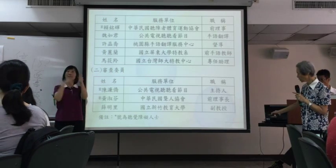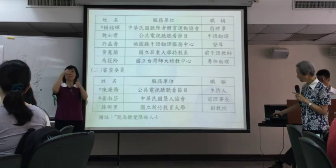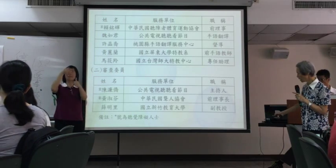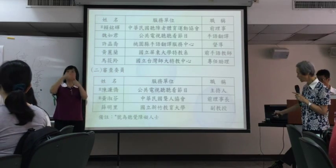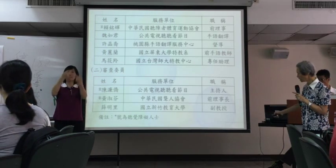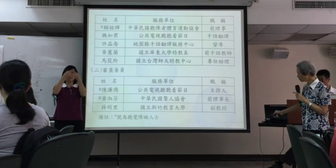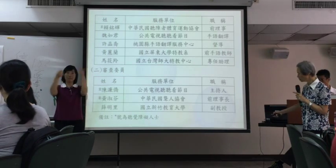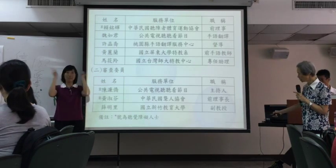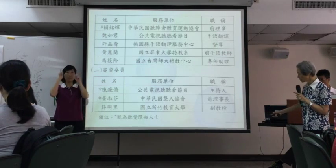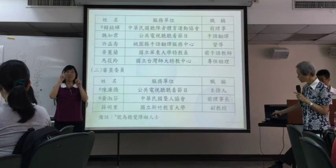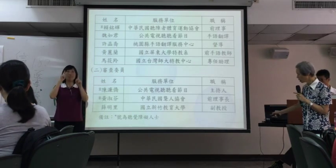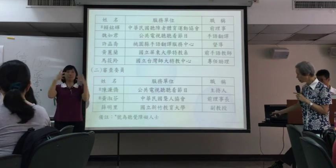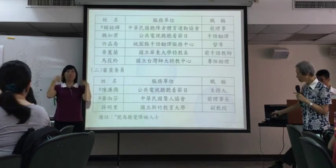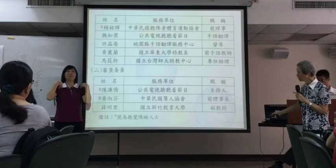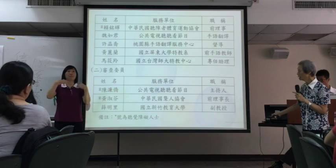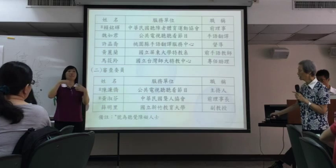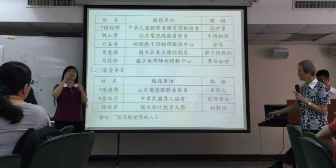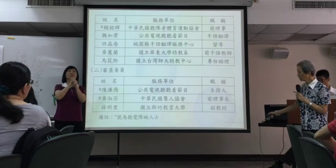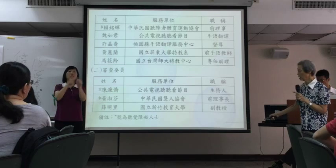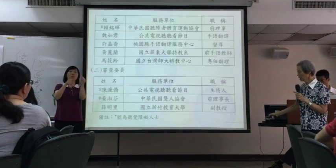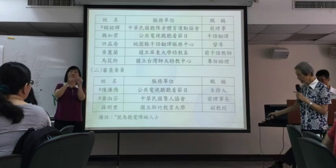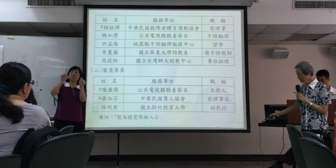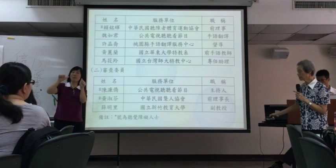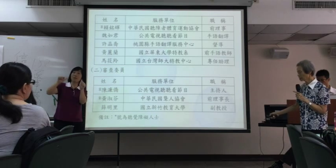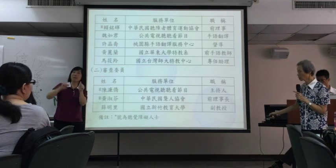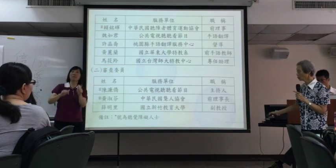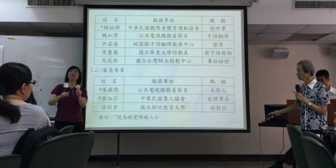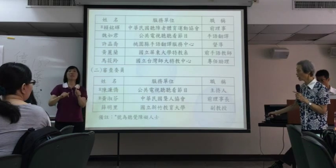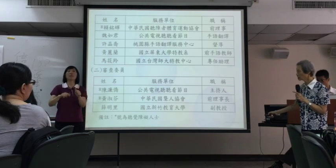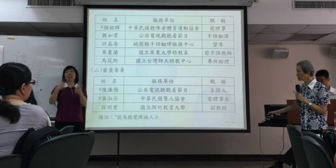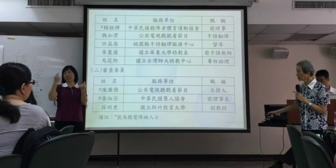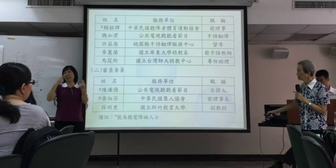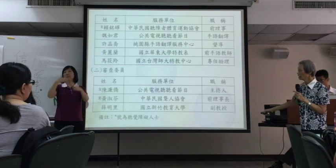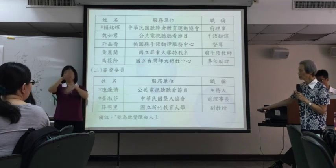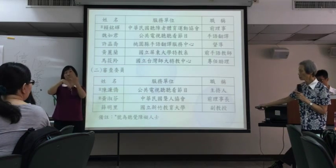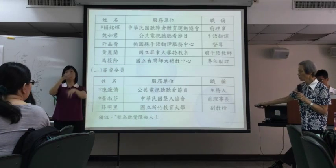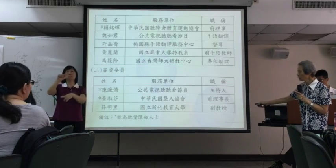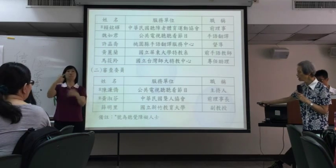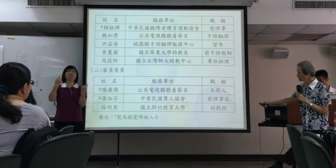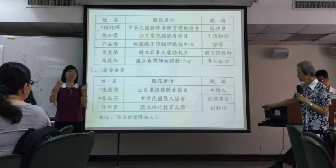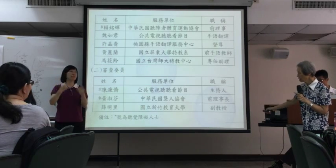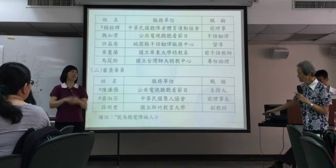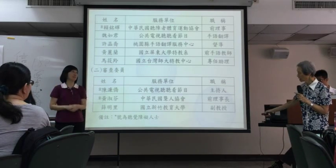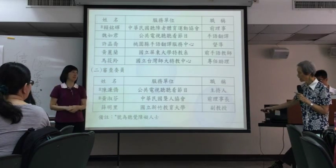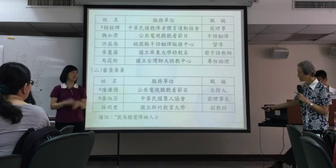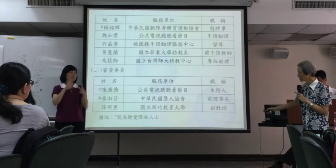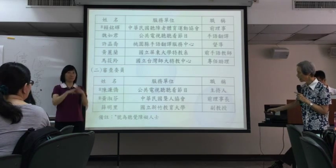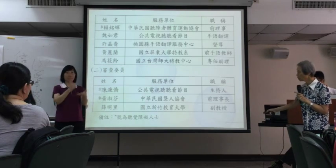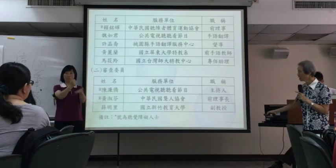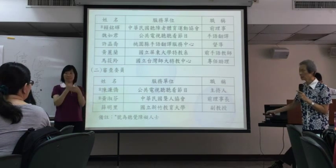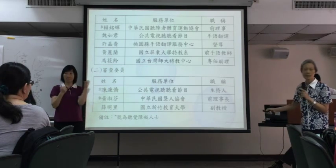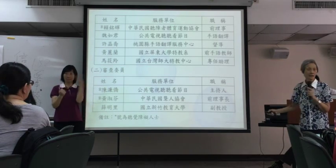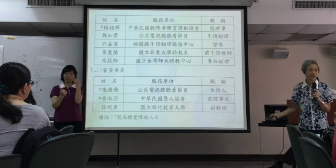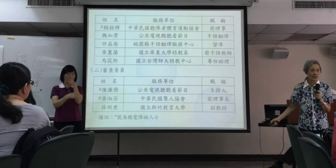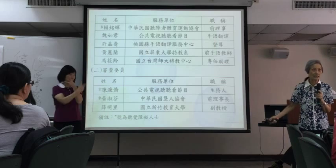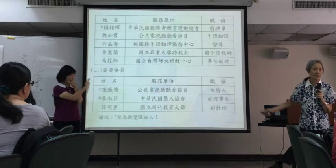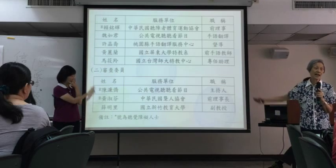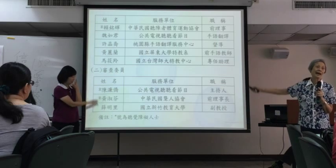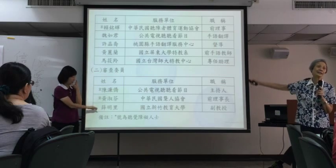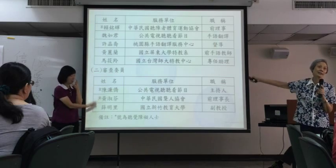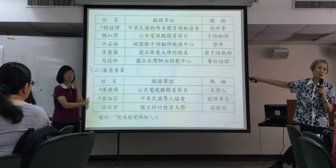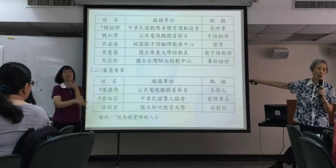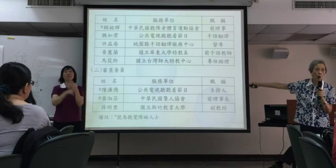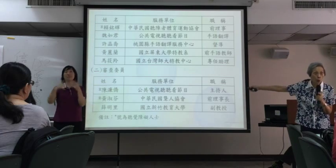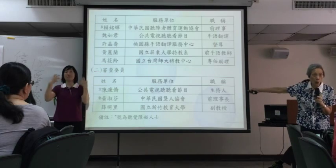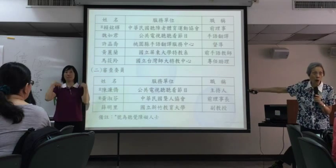大学担任副教授，也是手语老师，所以请了三位审